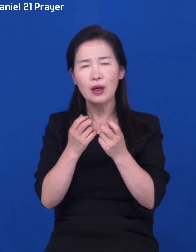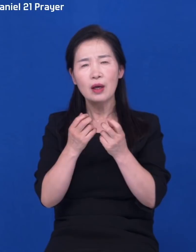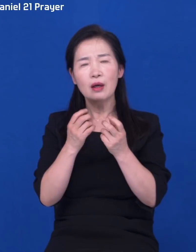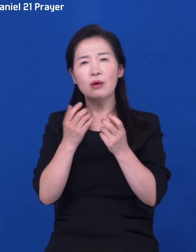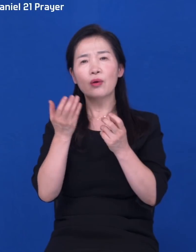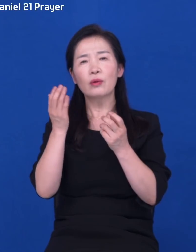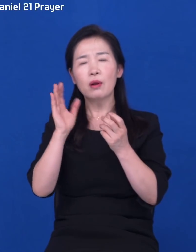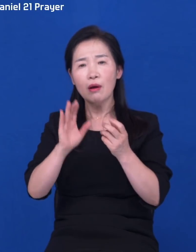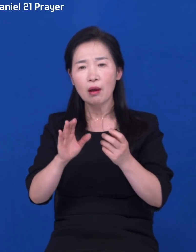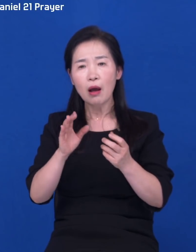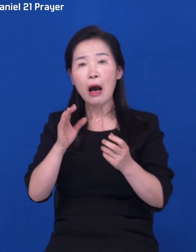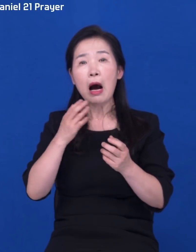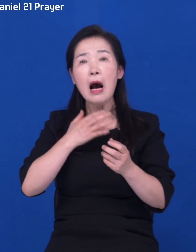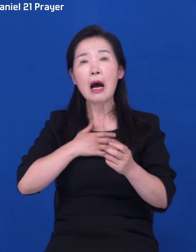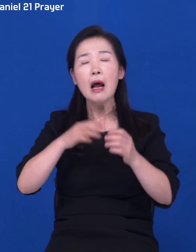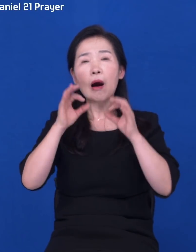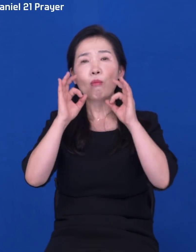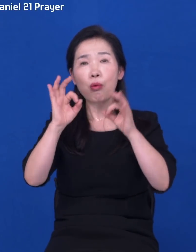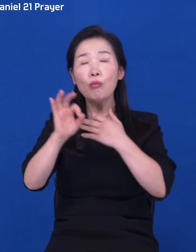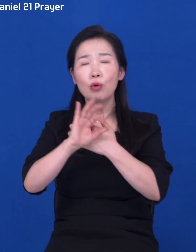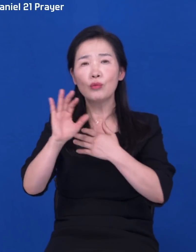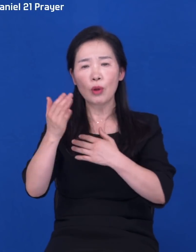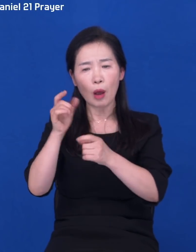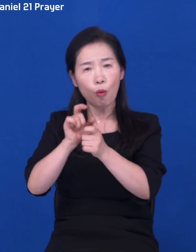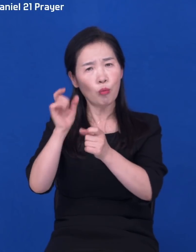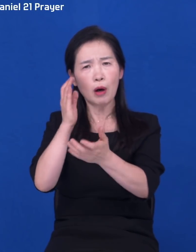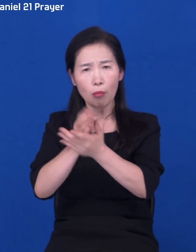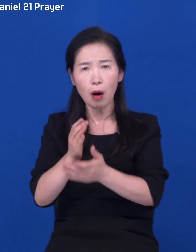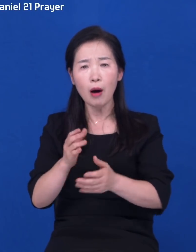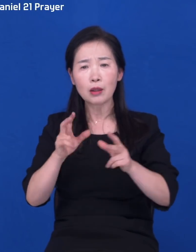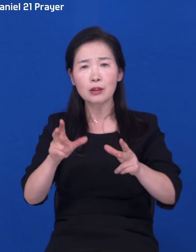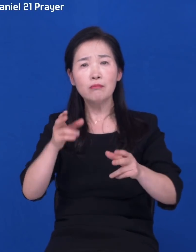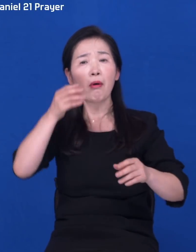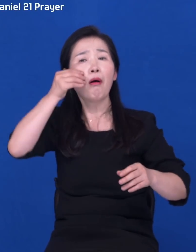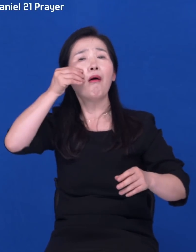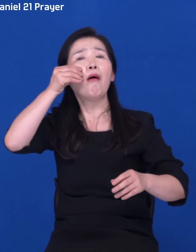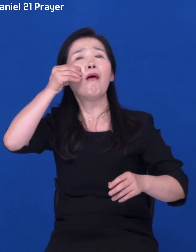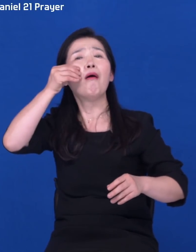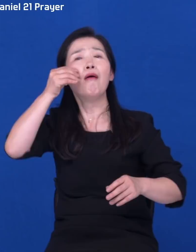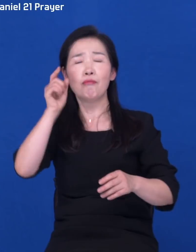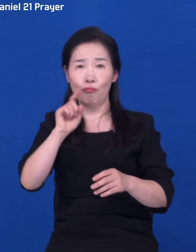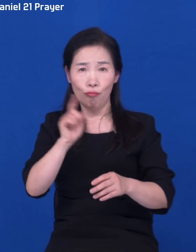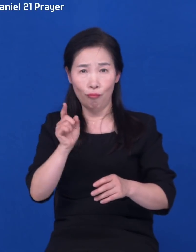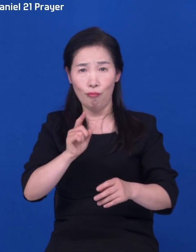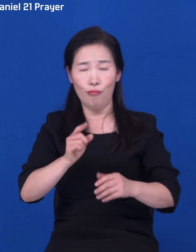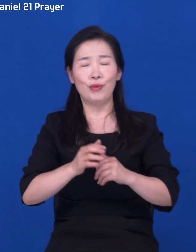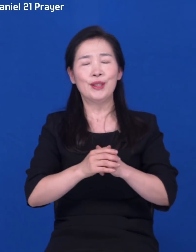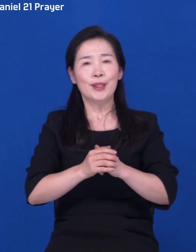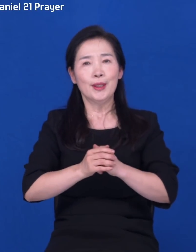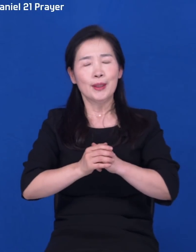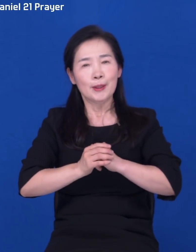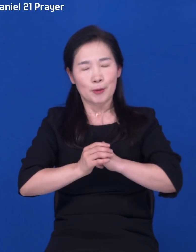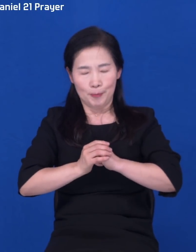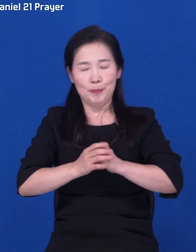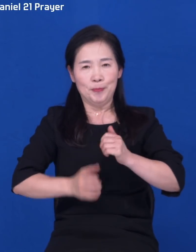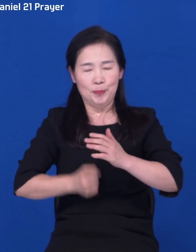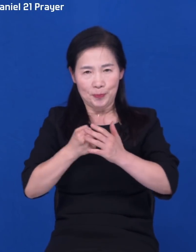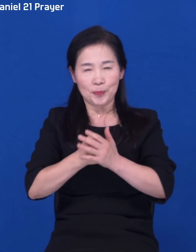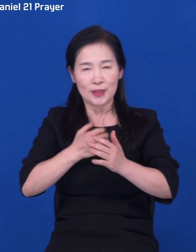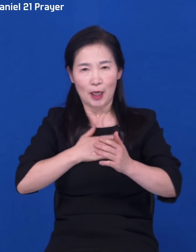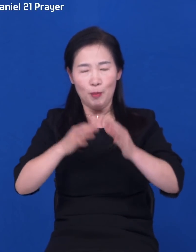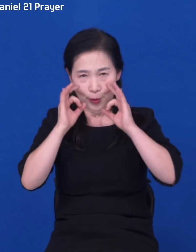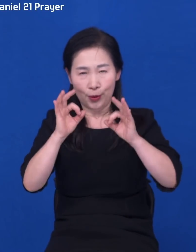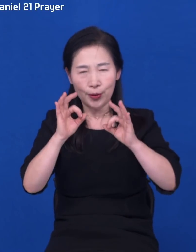알아봐. 너 알아보지도 않고 고민하고 있어. 너 지금 뭐 할 일 있어? 이런 생각이 들더라고요. 그래서 알아봐야겠다 하고 이제